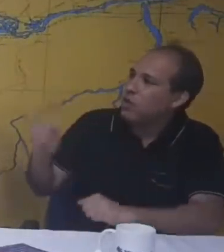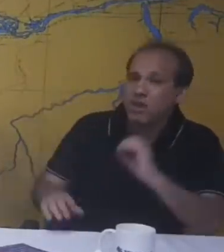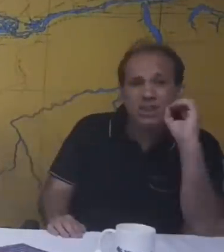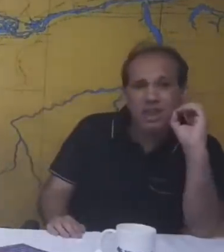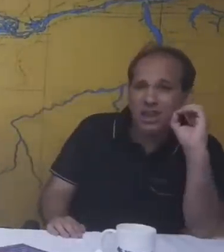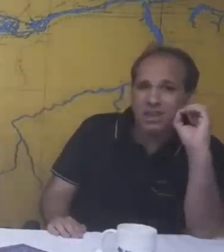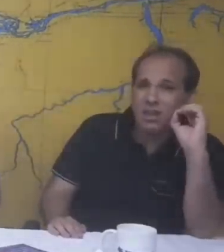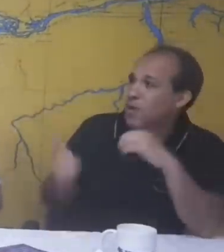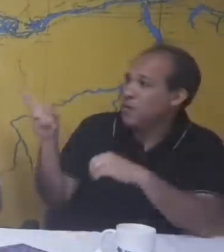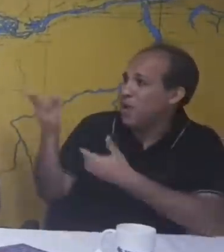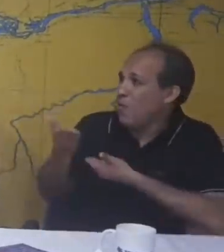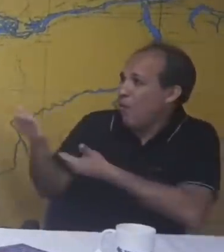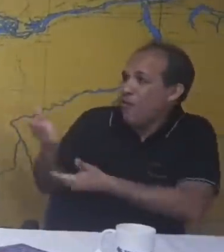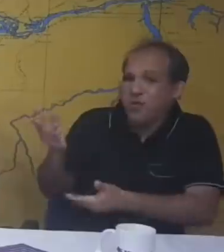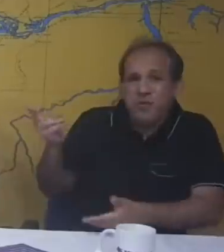Zero, porque o senhor é que me convidou.